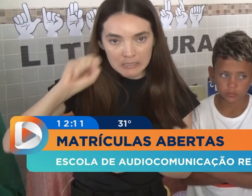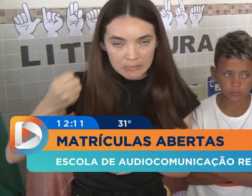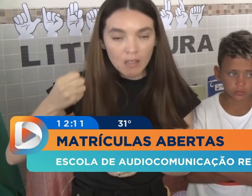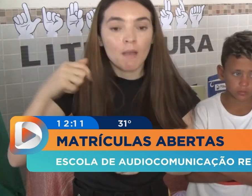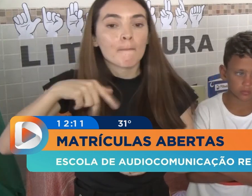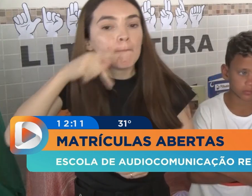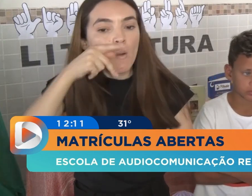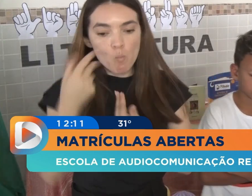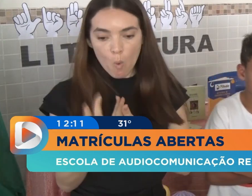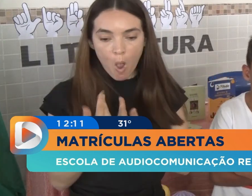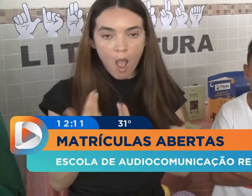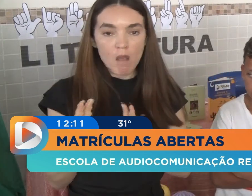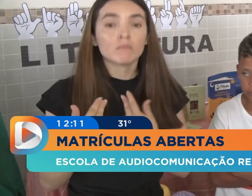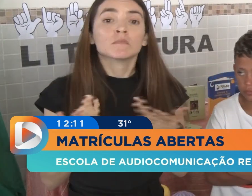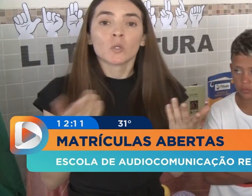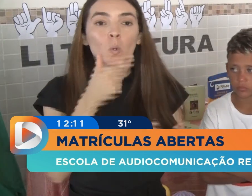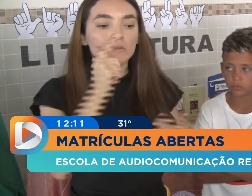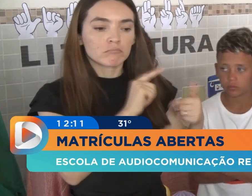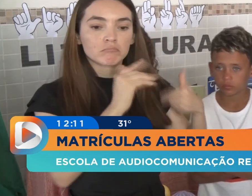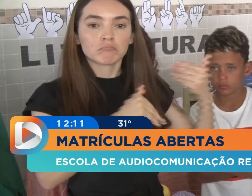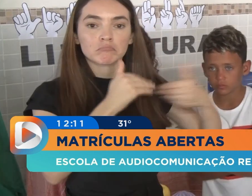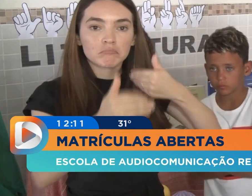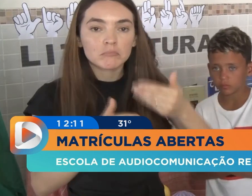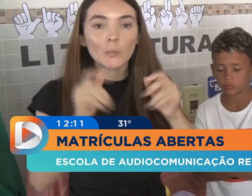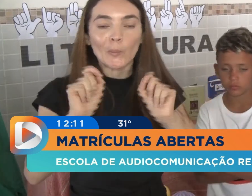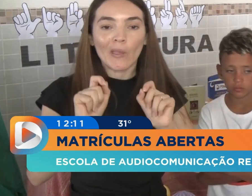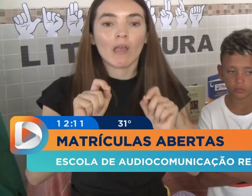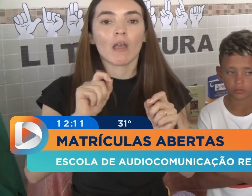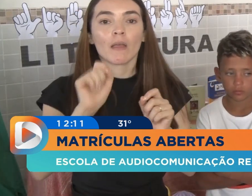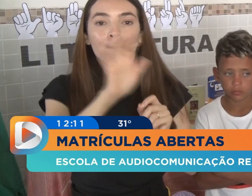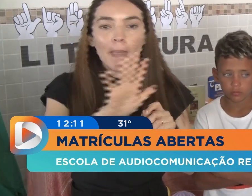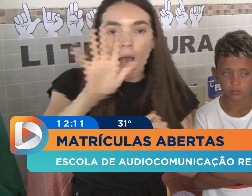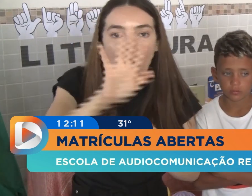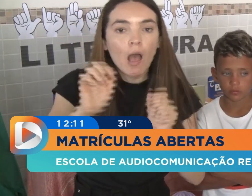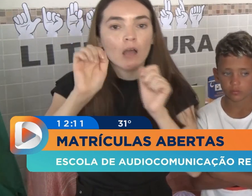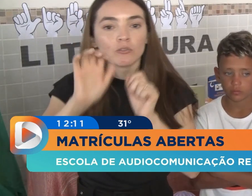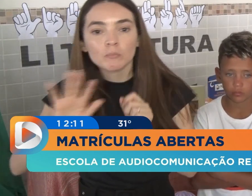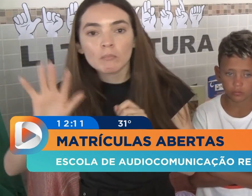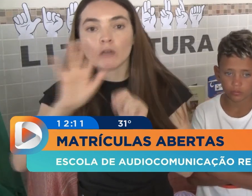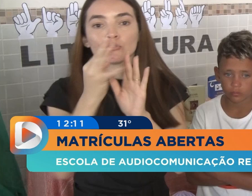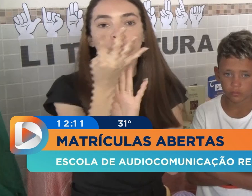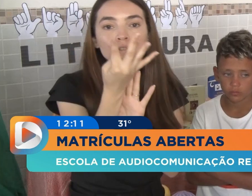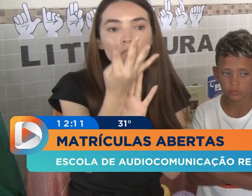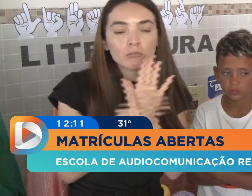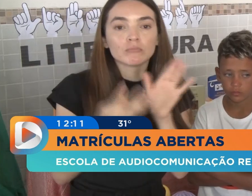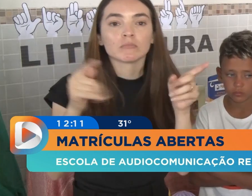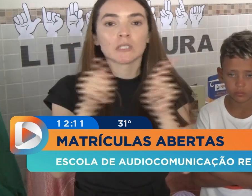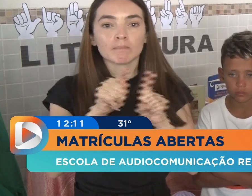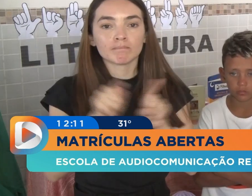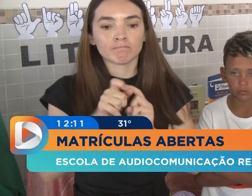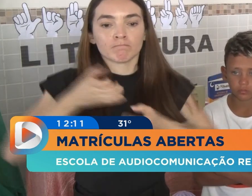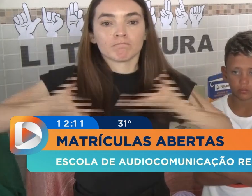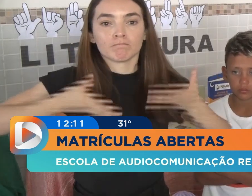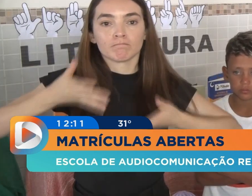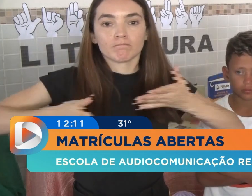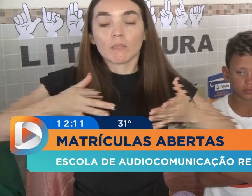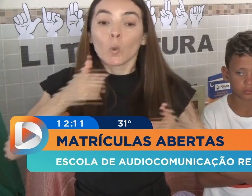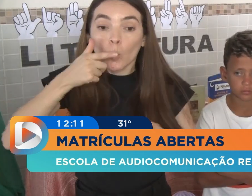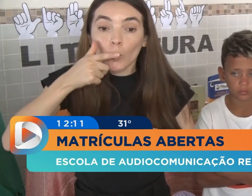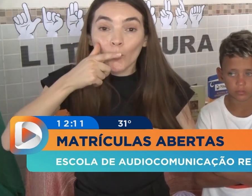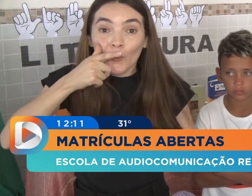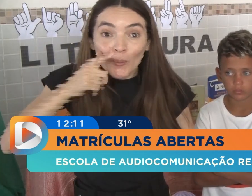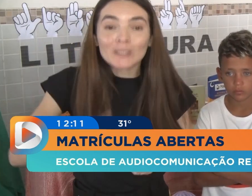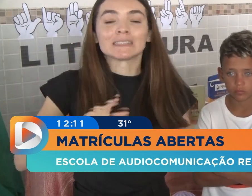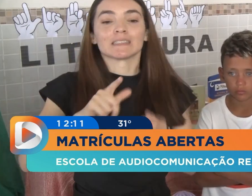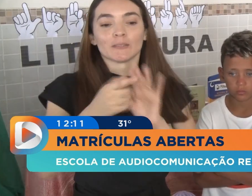ele conseguiu desenvolver através das imagens, dos textos e da sinalização em Libras, construir